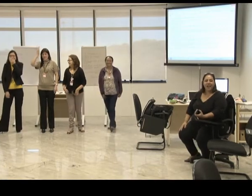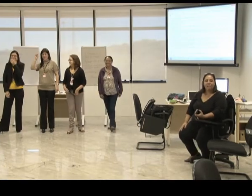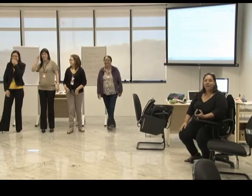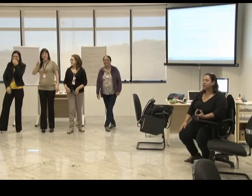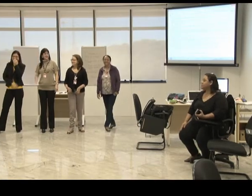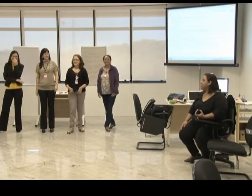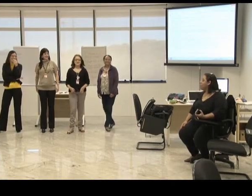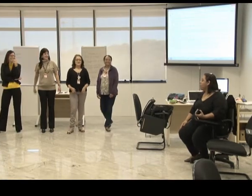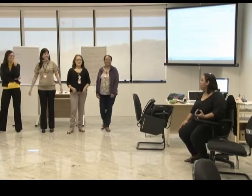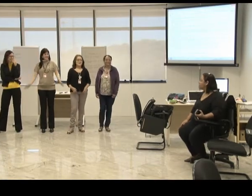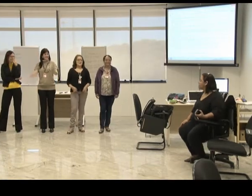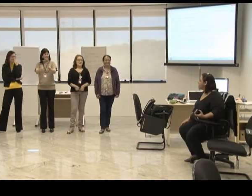Menos 5 pontos, tá?